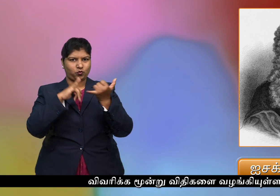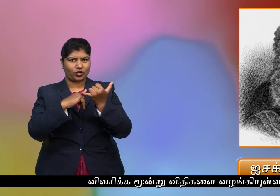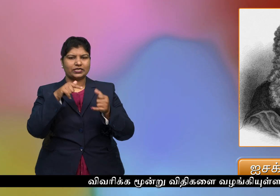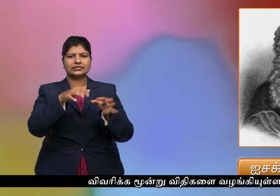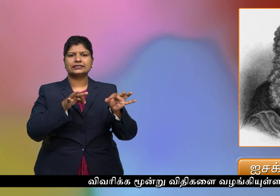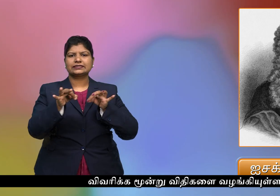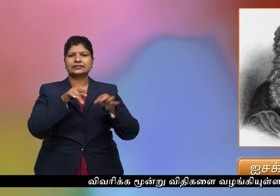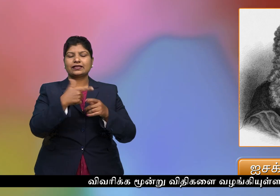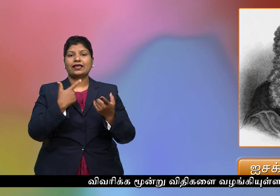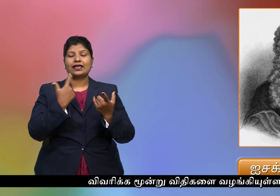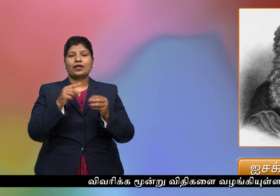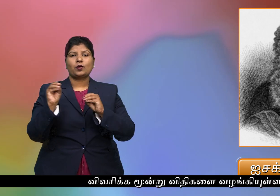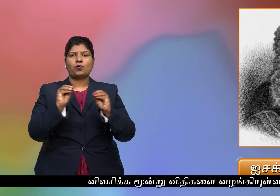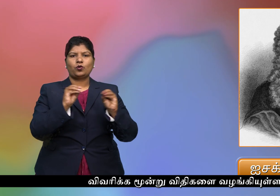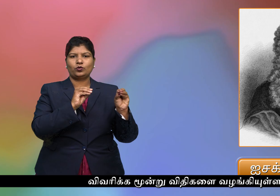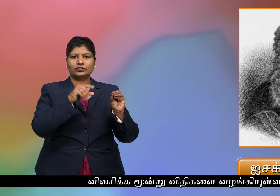விவரிக்க 3 விதிகளை வழங்கியுள்ளார்.